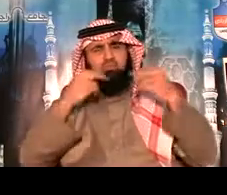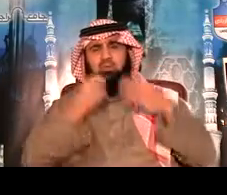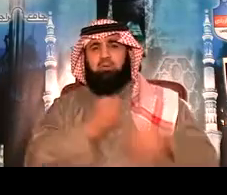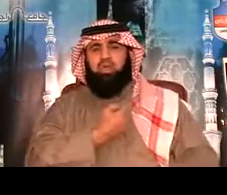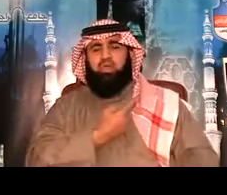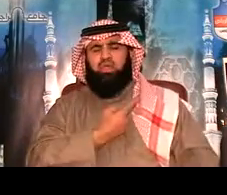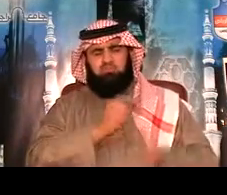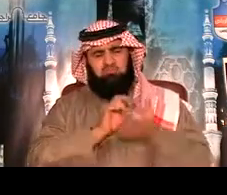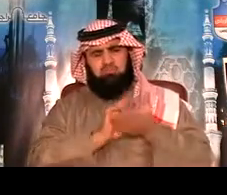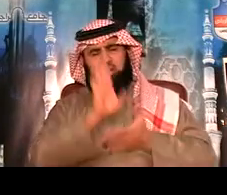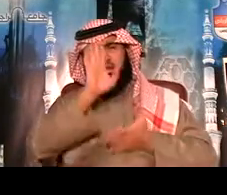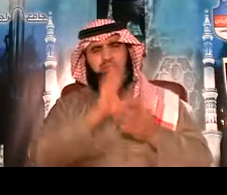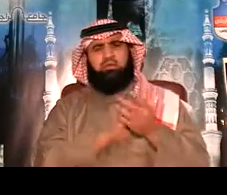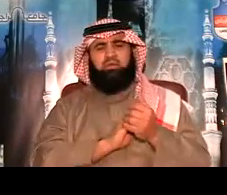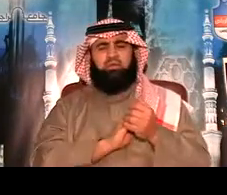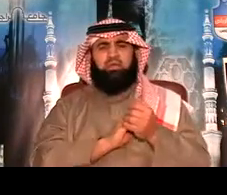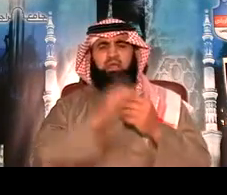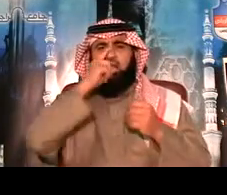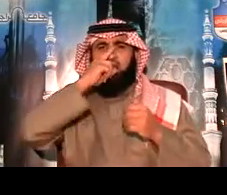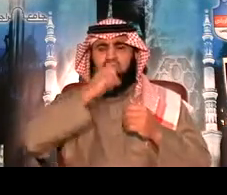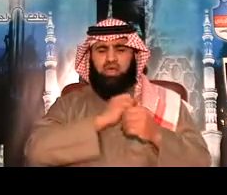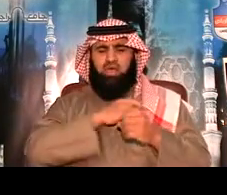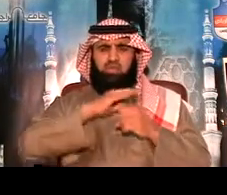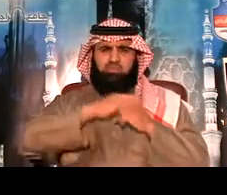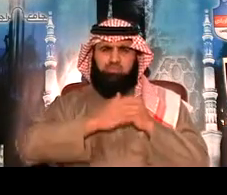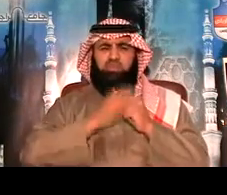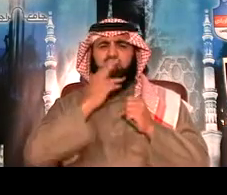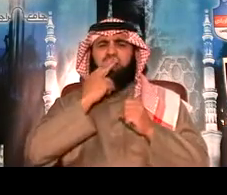وليستعن بالله على تطهير قلبه منه،